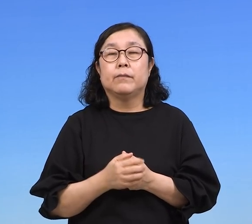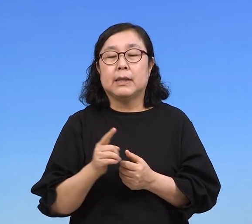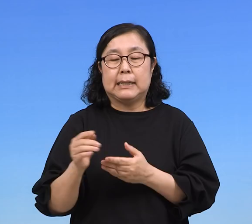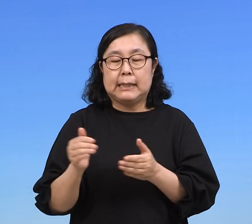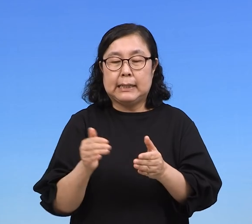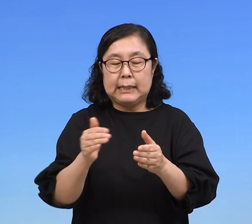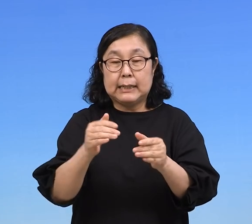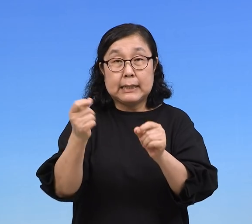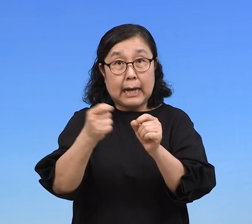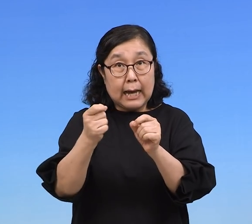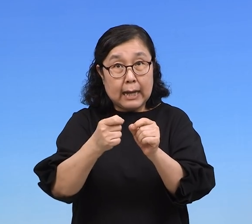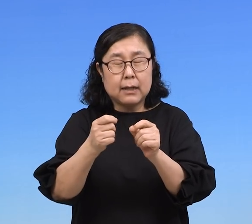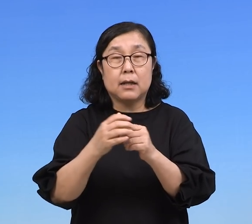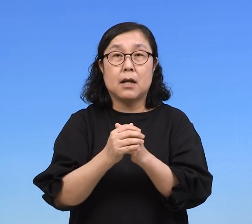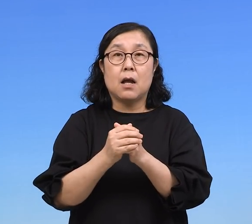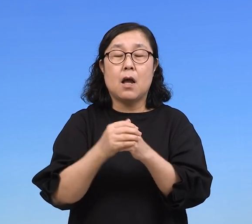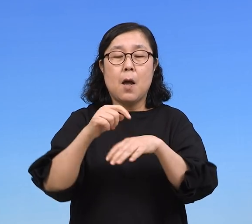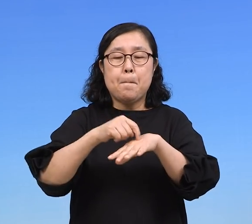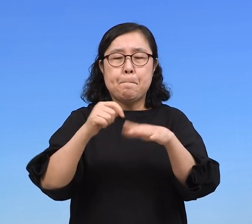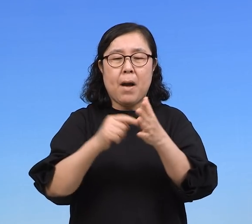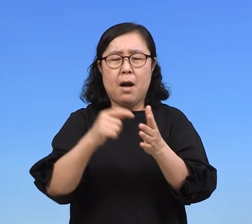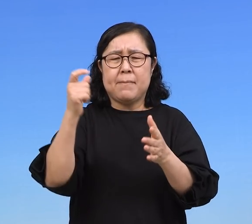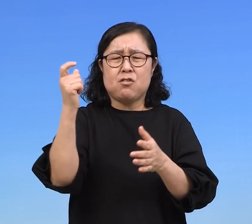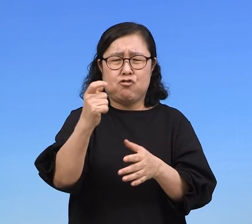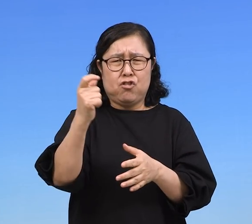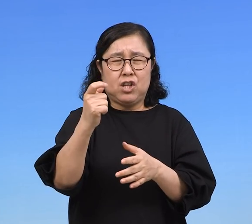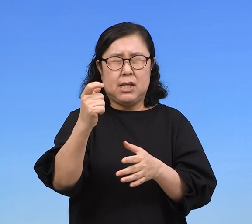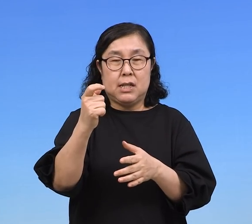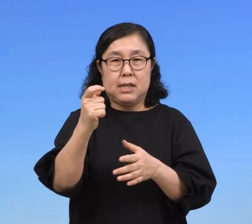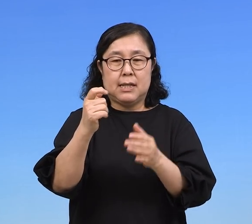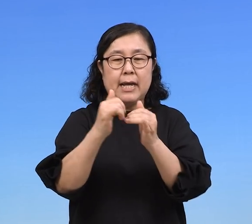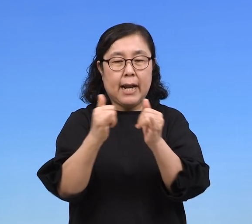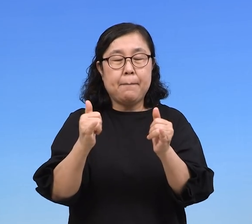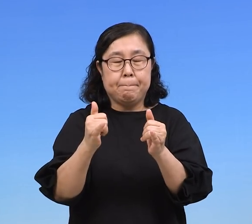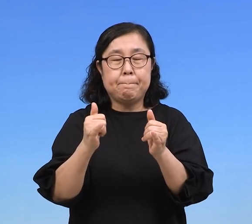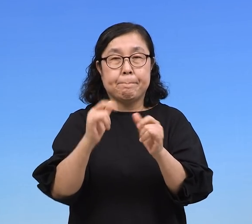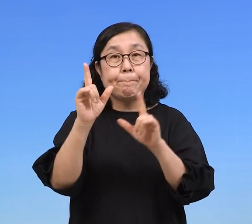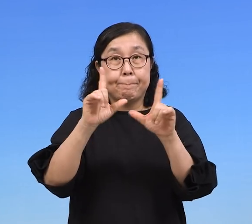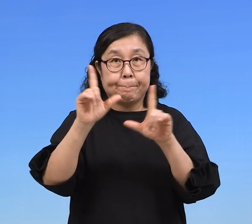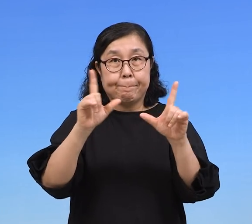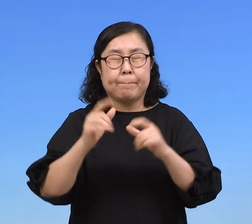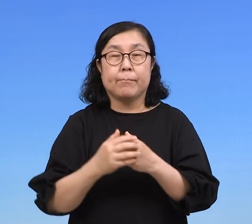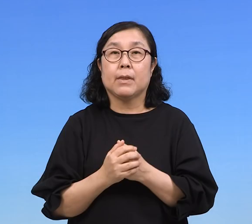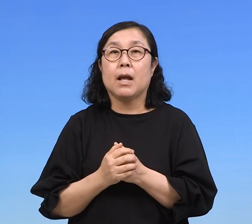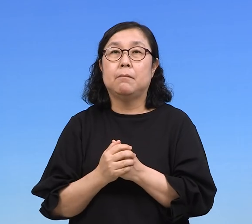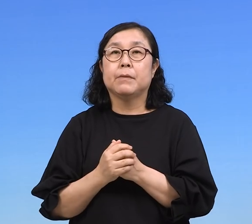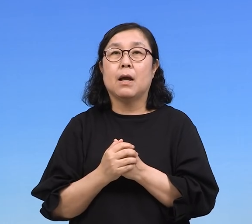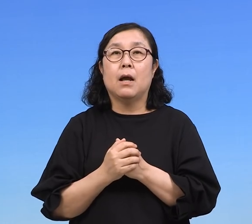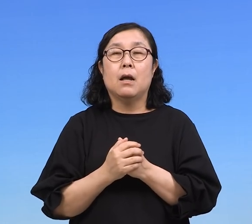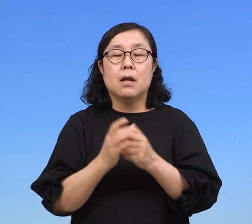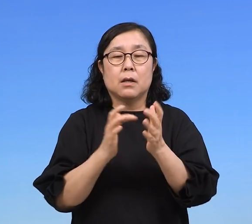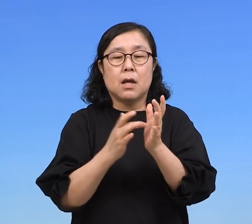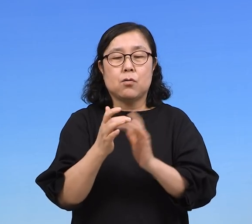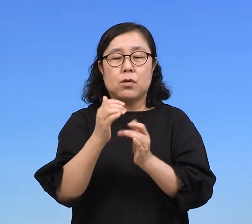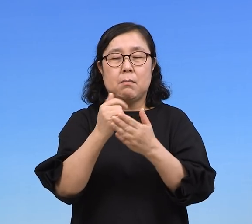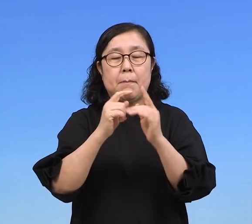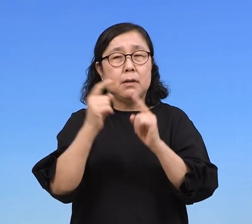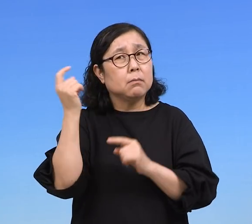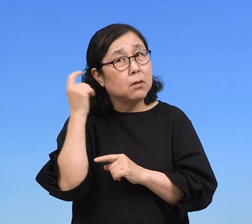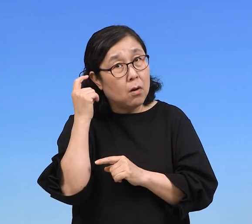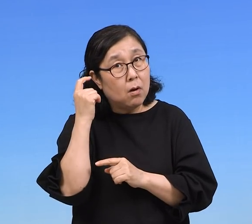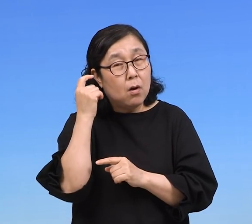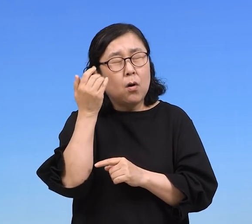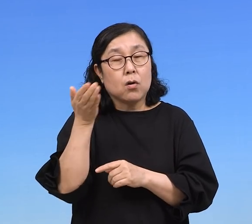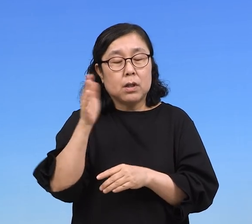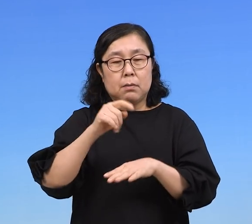그러니까 여기 나오는 이 길가는 이 마음이 굳어져 있는 상태, 그 예수님의 말씀이